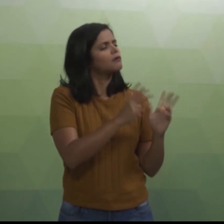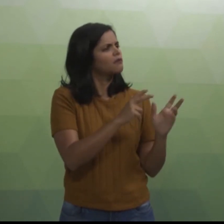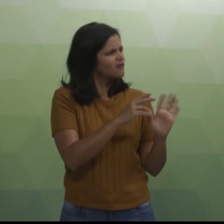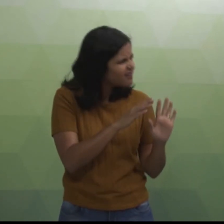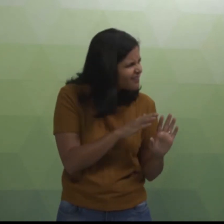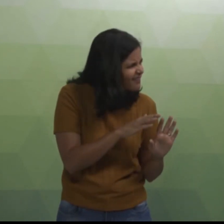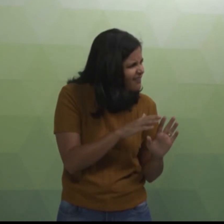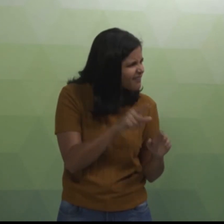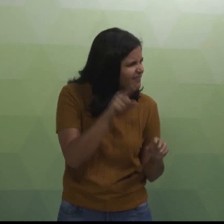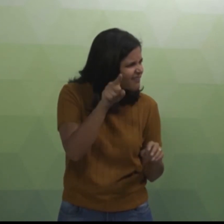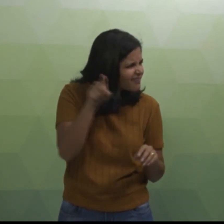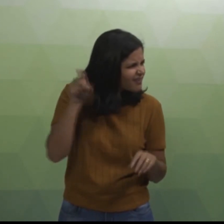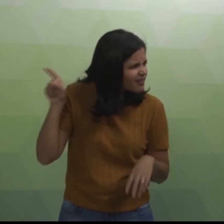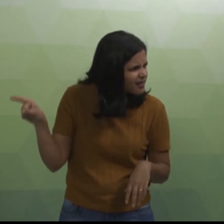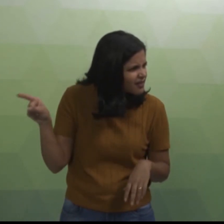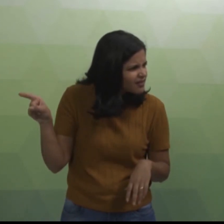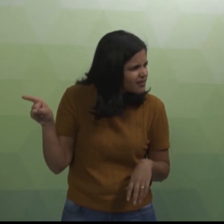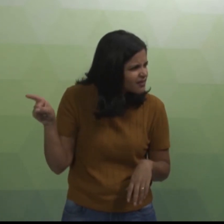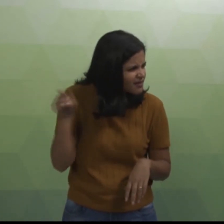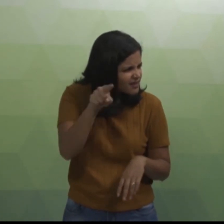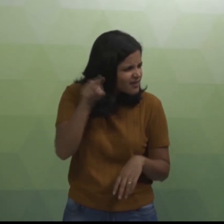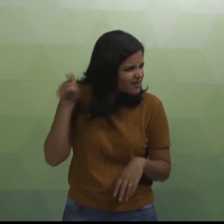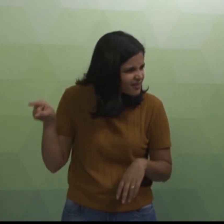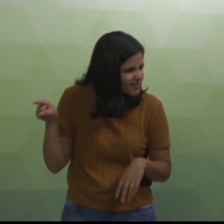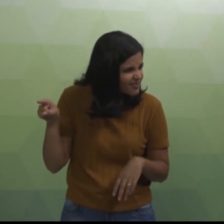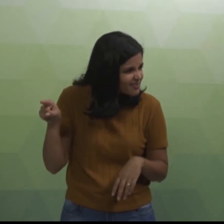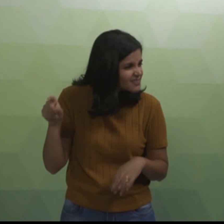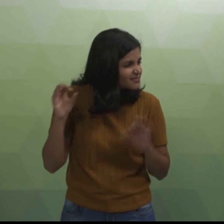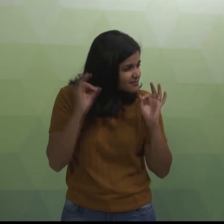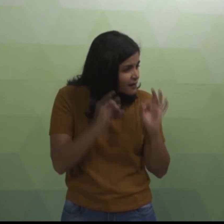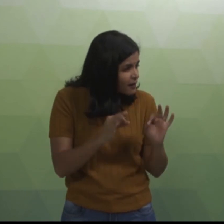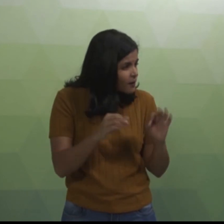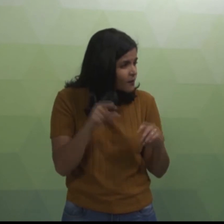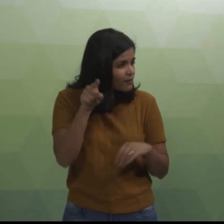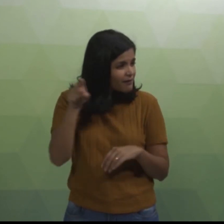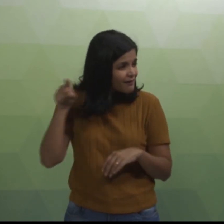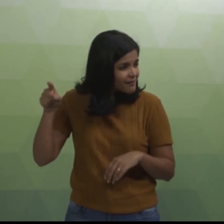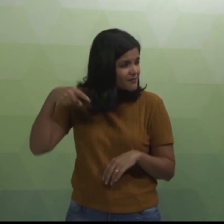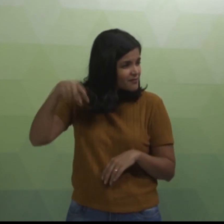A pessoa C aponta para as demais. Você vai?